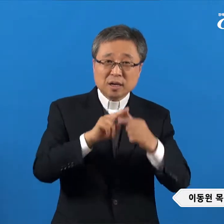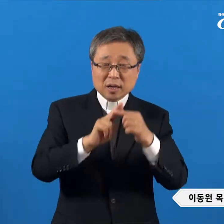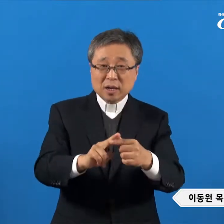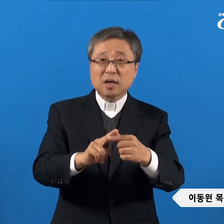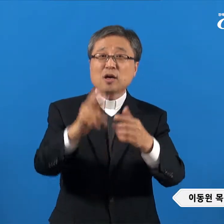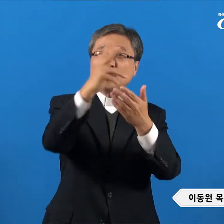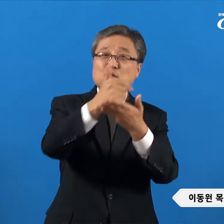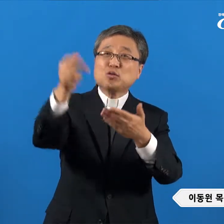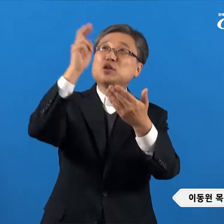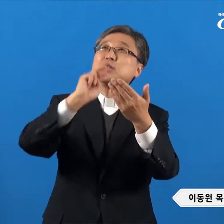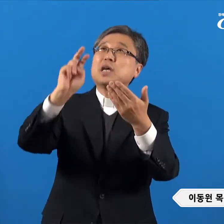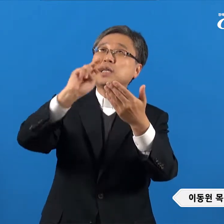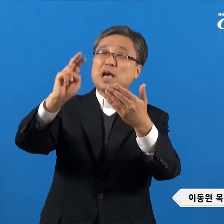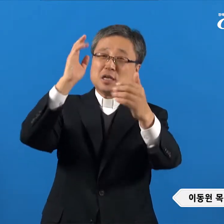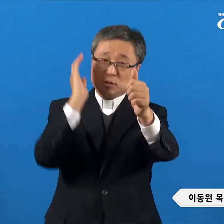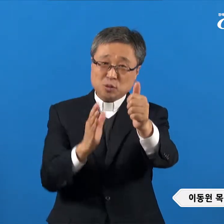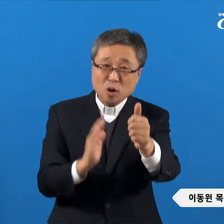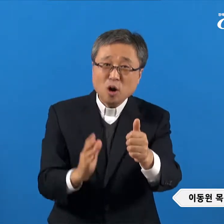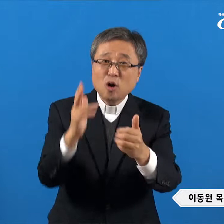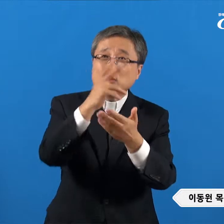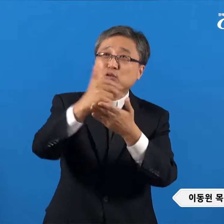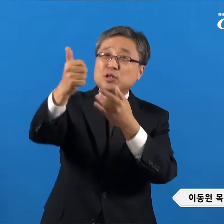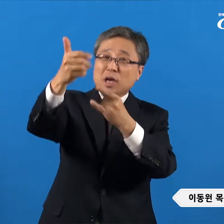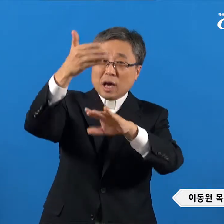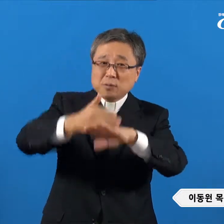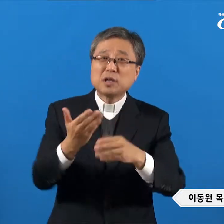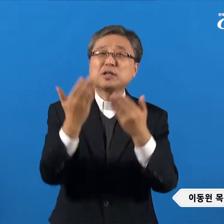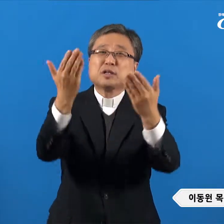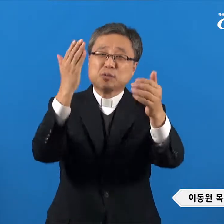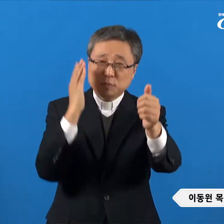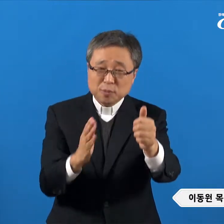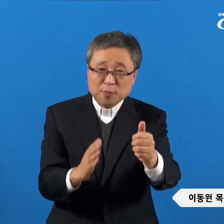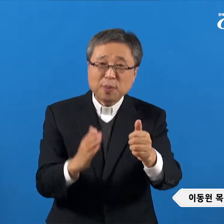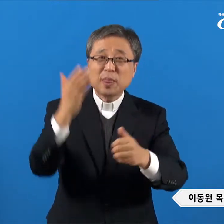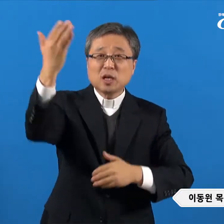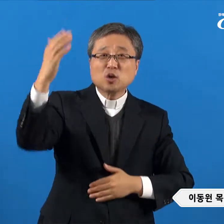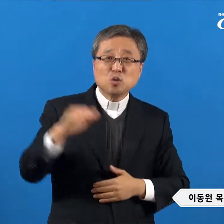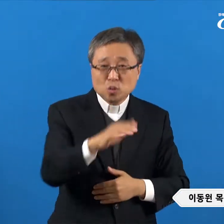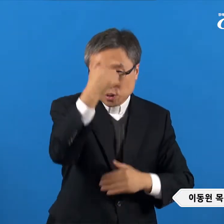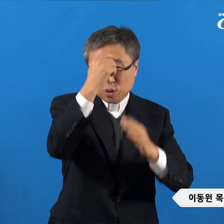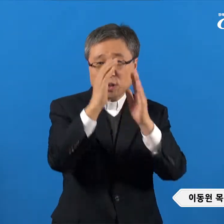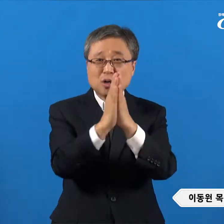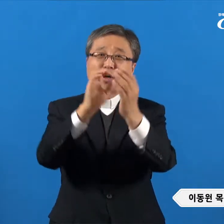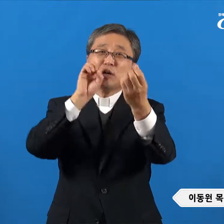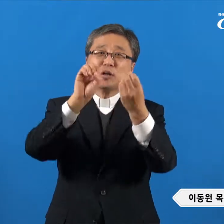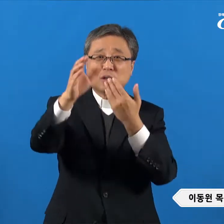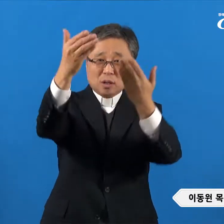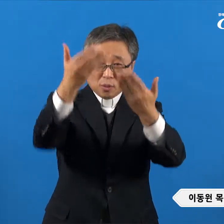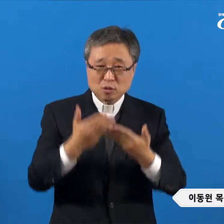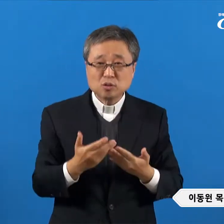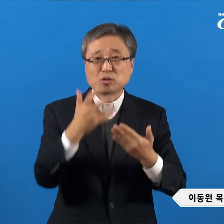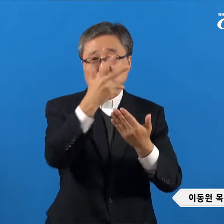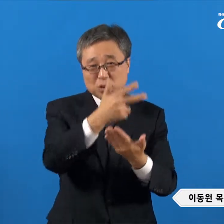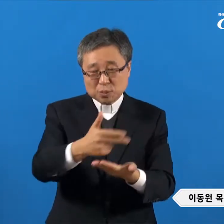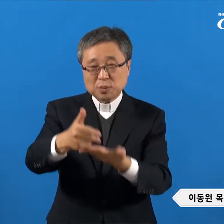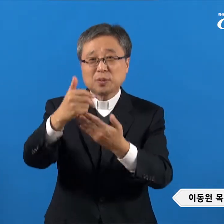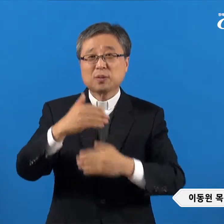주를 찬양하십시오. 주님께 감사를 드리십시오. 그는 우리의 기도를 응답하시는 주님이십니다.